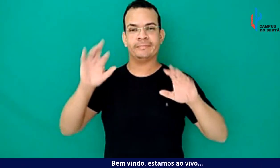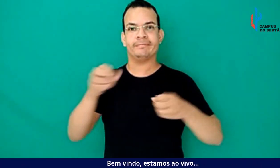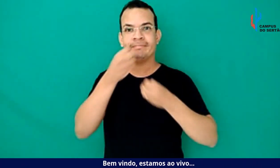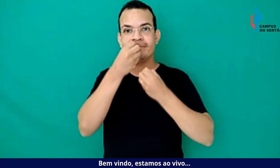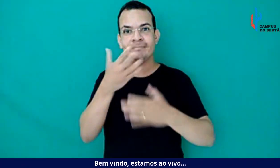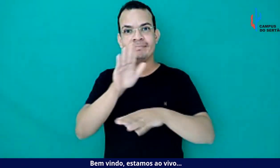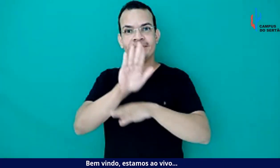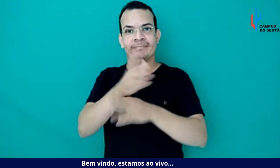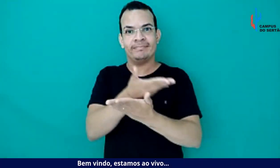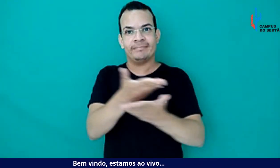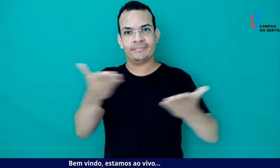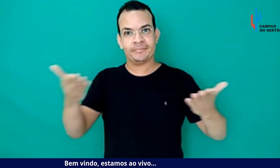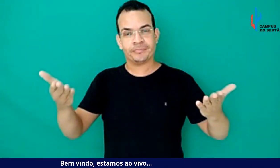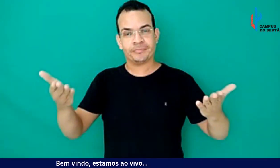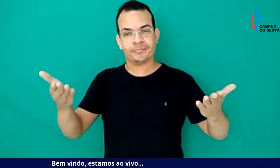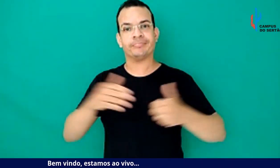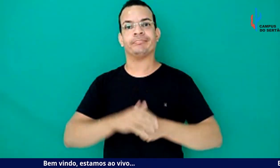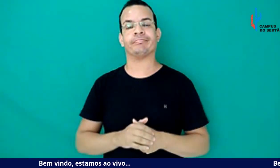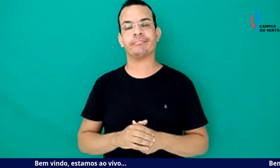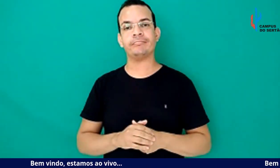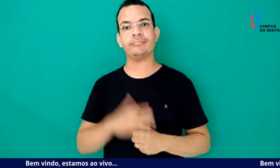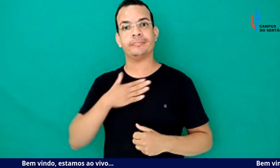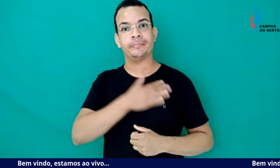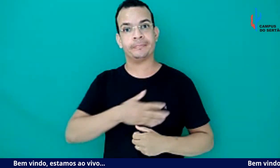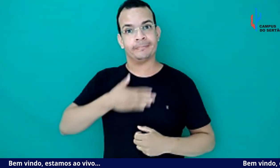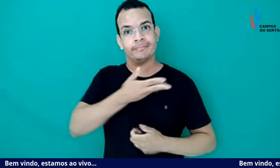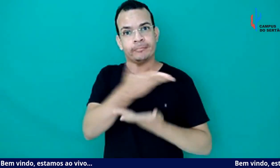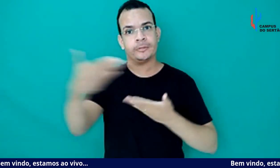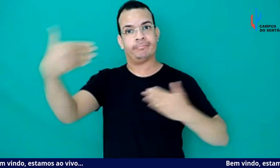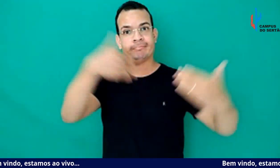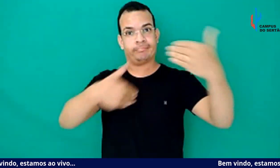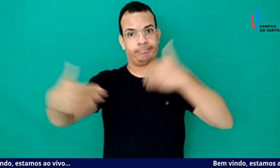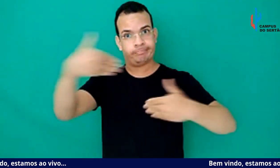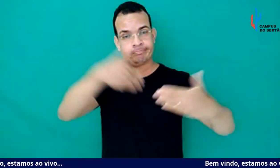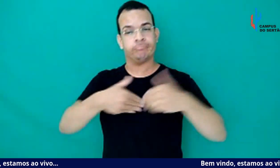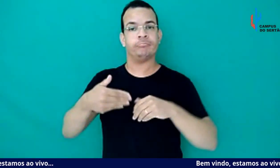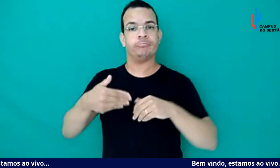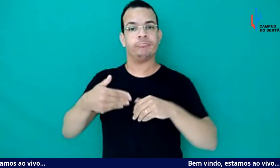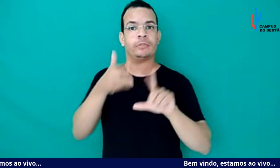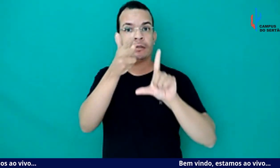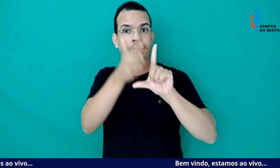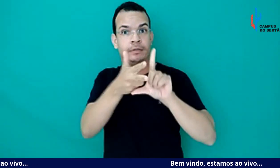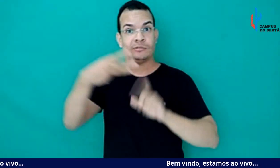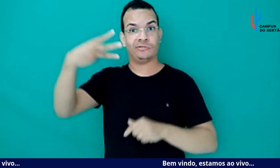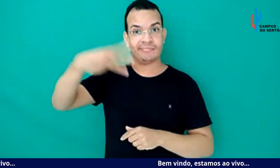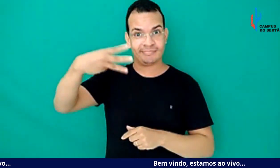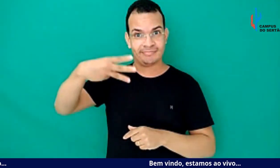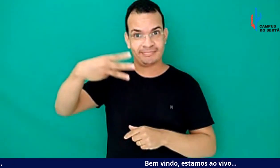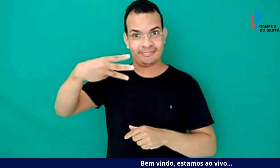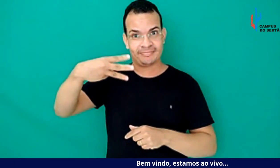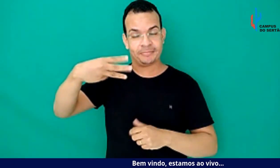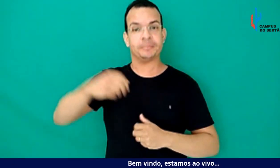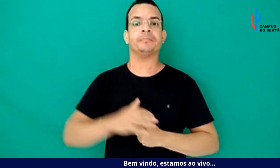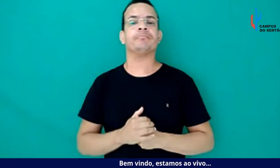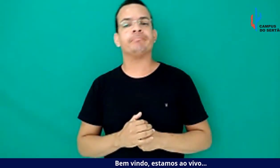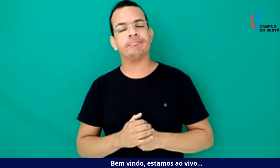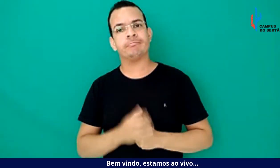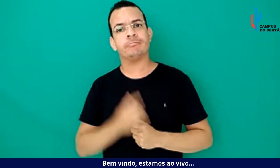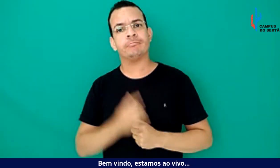Olá, pessoal. Boa tarde a todos. É uma imensa satisfação estarmos aqui nesta terceira